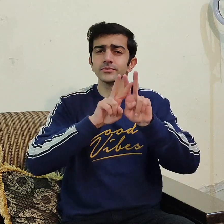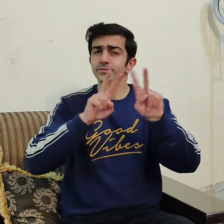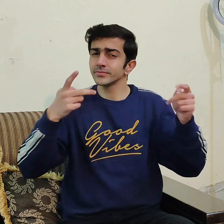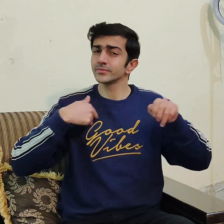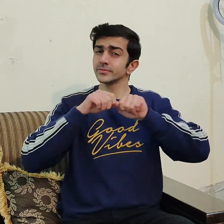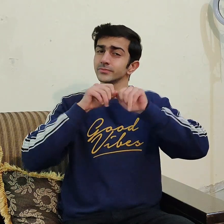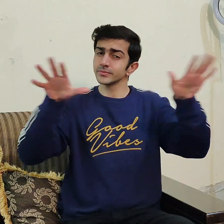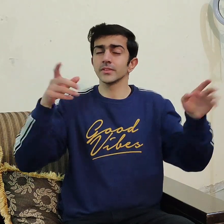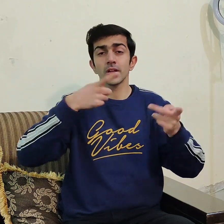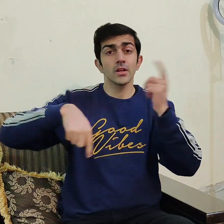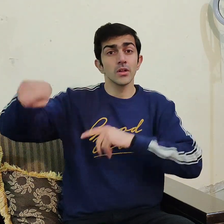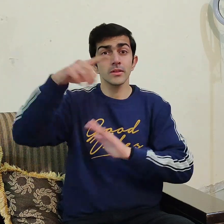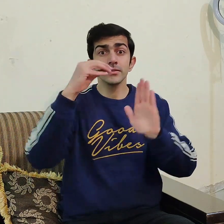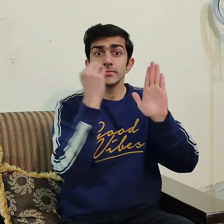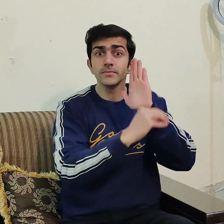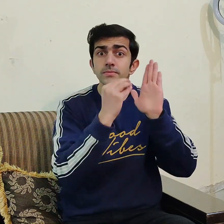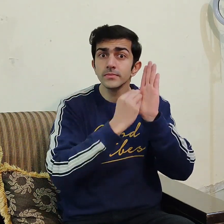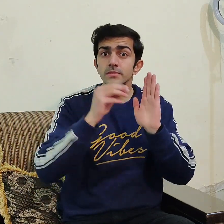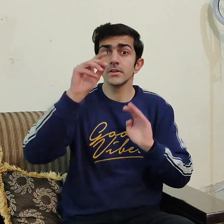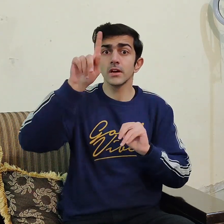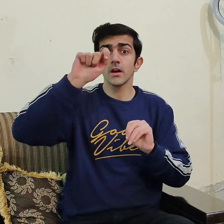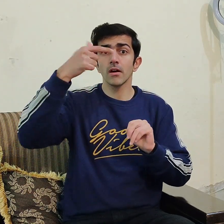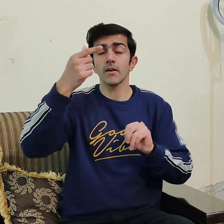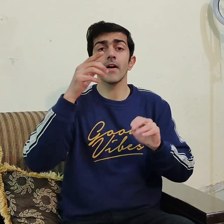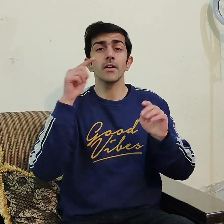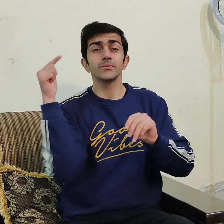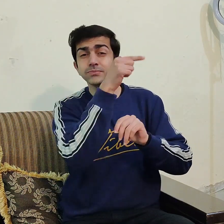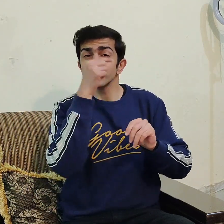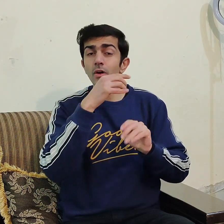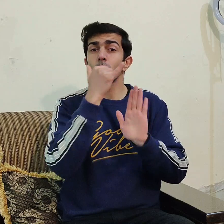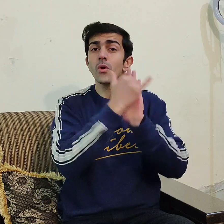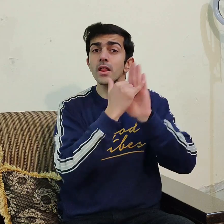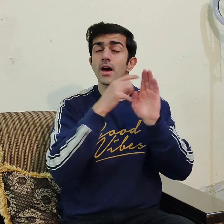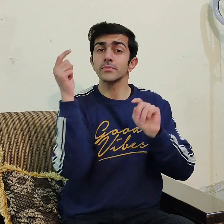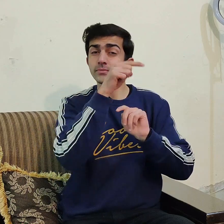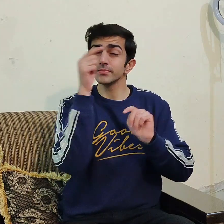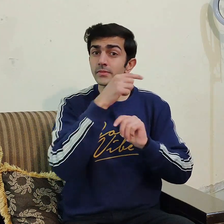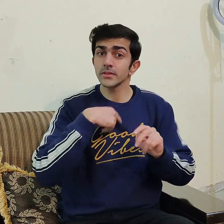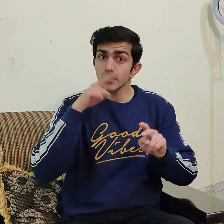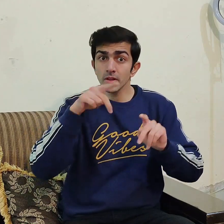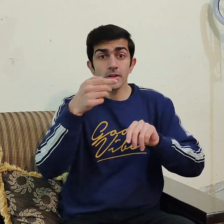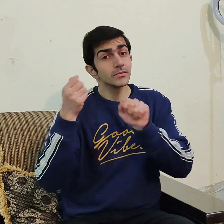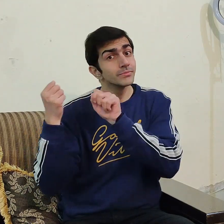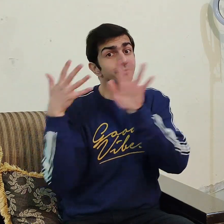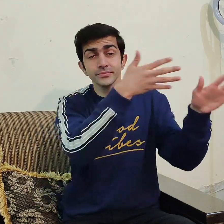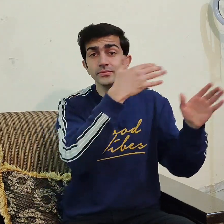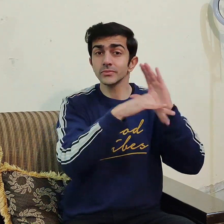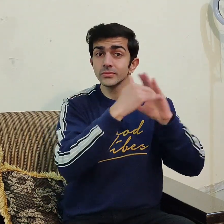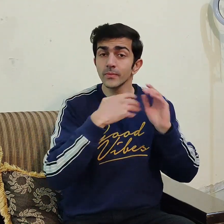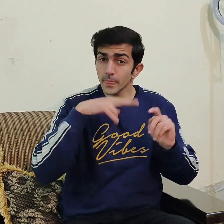हर जगह वीडियो अपलोड की, आप सबने कमेंट्स में यूट्यूब को टैग किया और बहुत ज़्यादा टैग किया